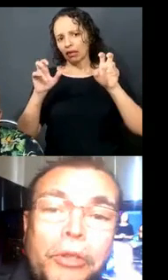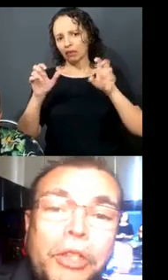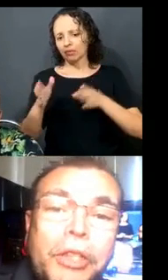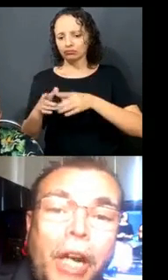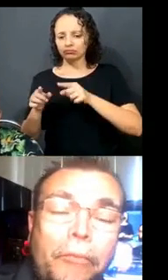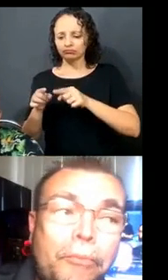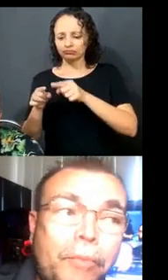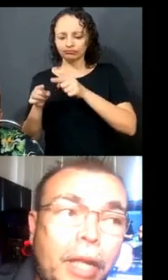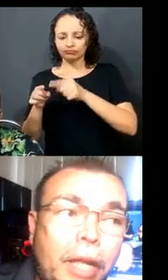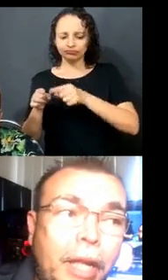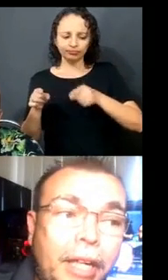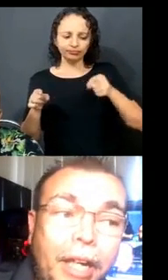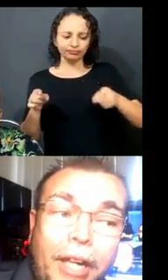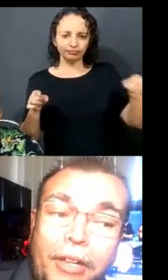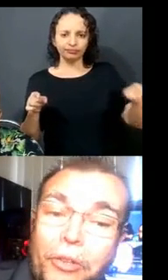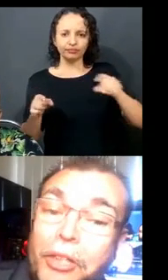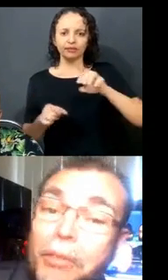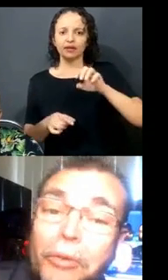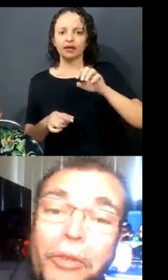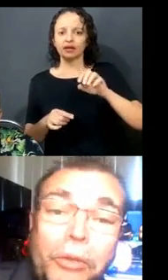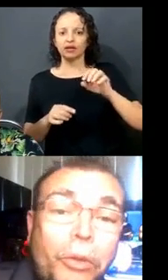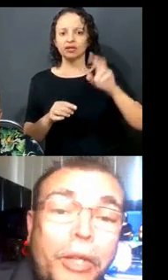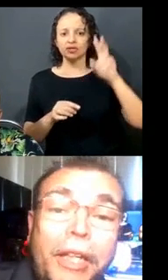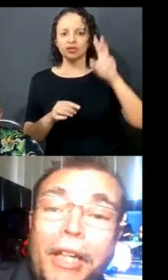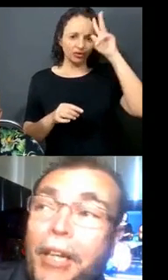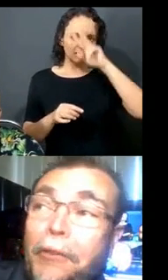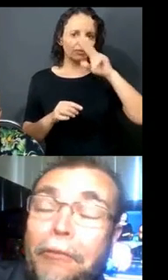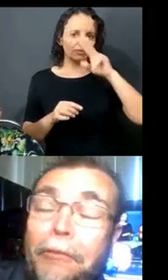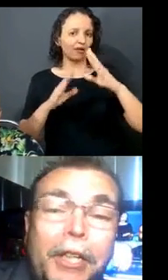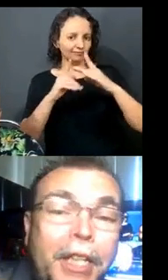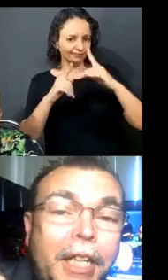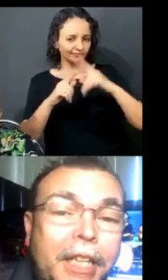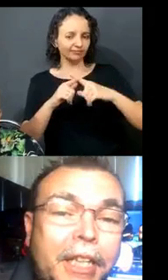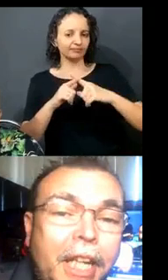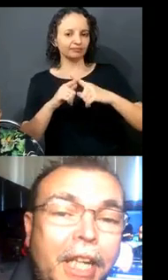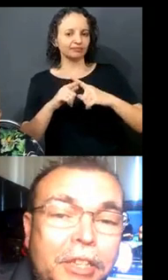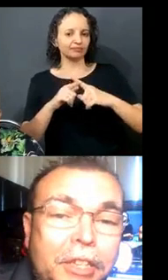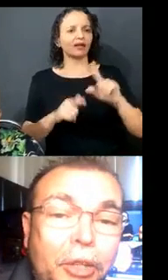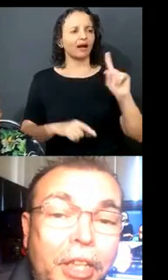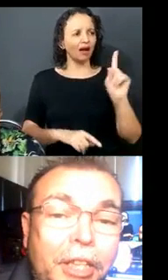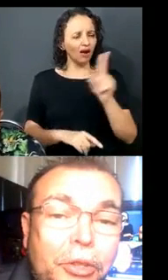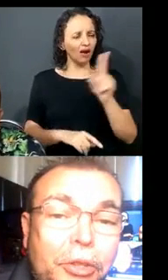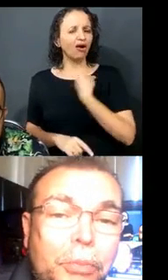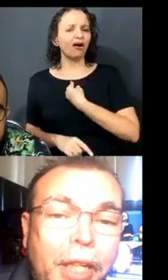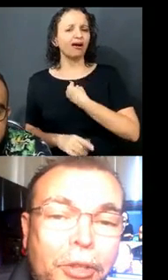Certo. O que isso tem a ver com o meio digital? Nós